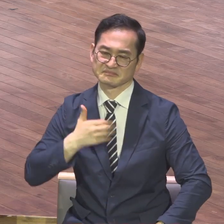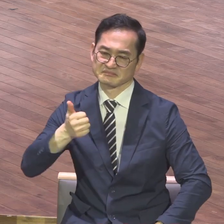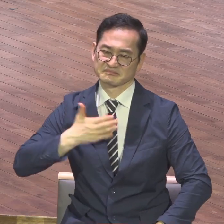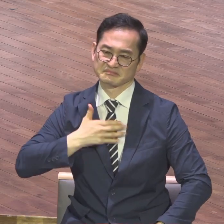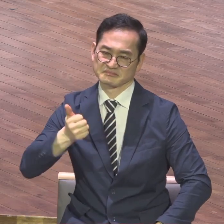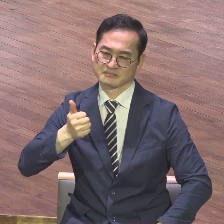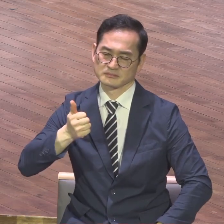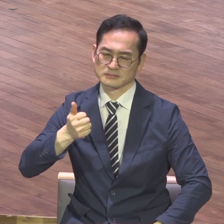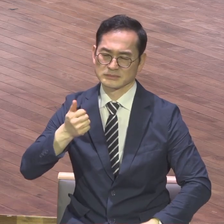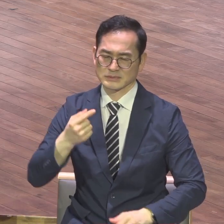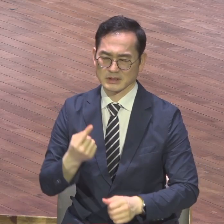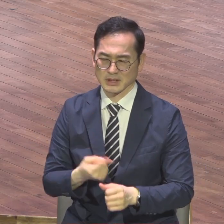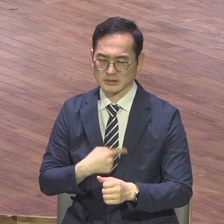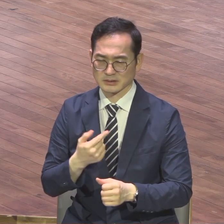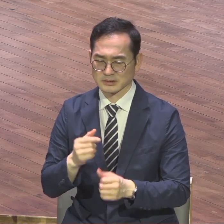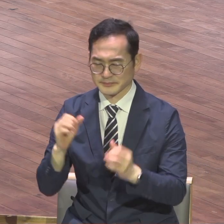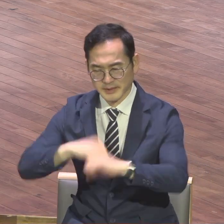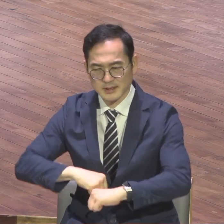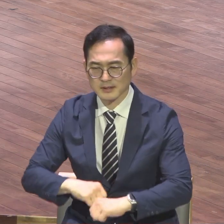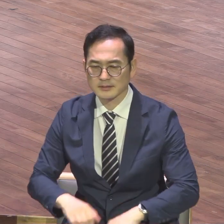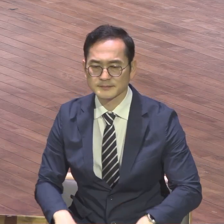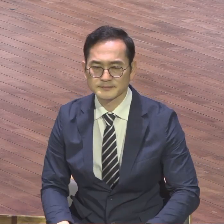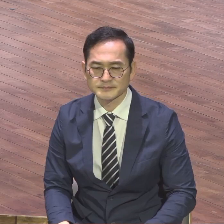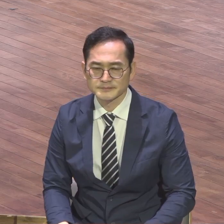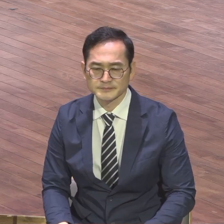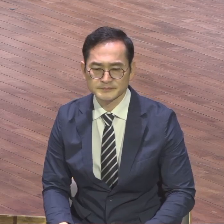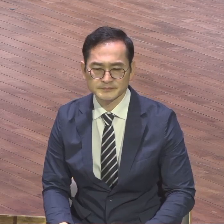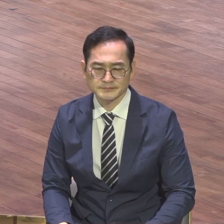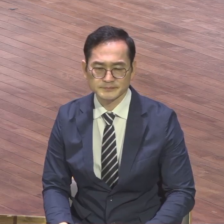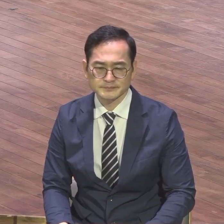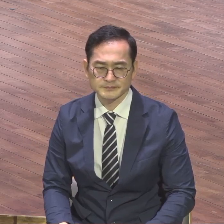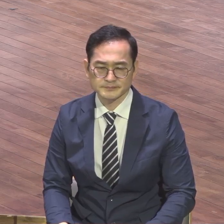결과적으로 공동체 원리에서 다 깨버립니다.